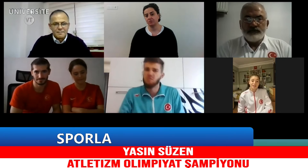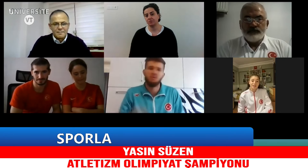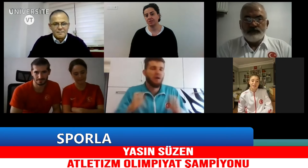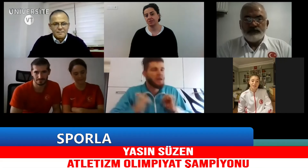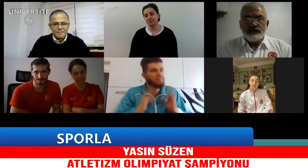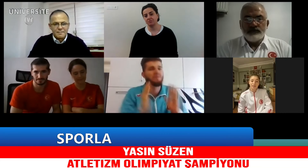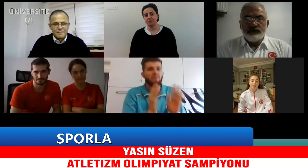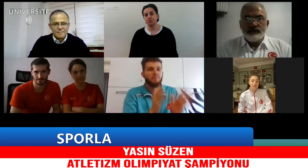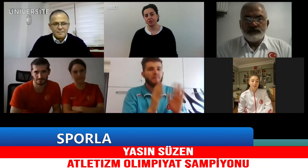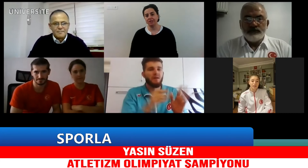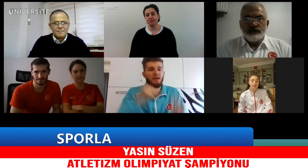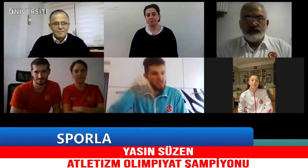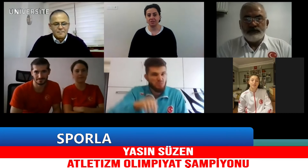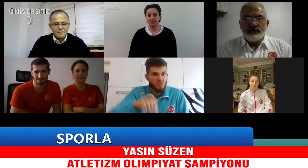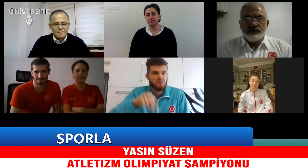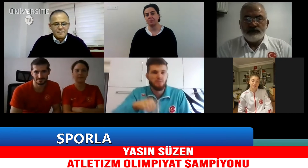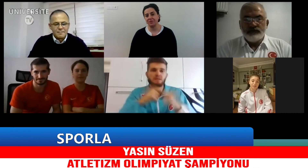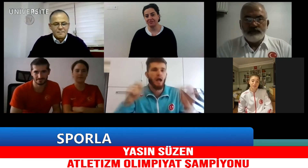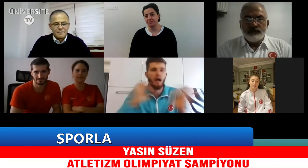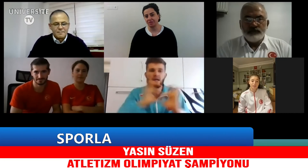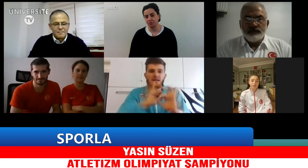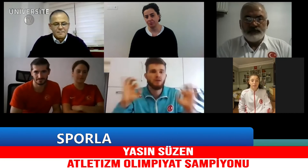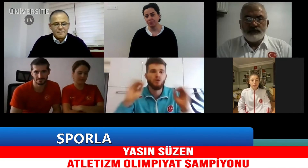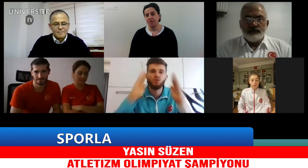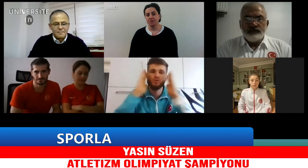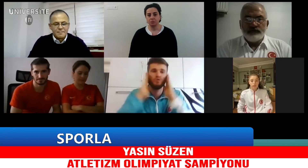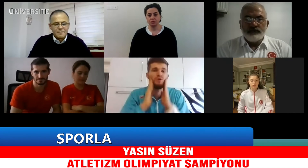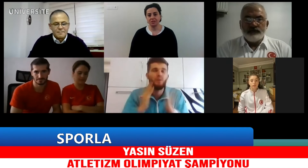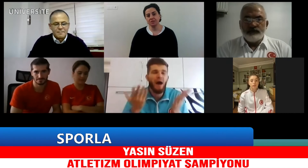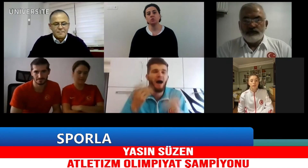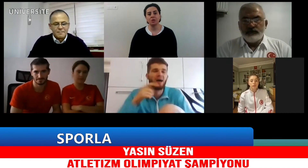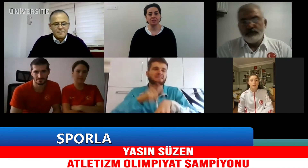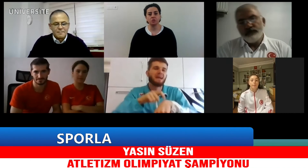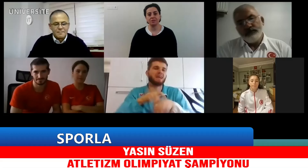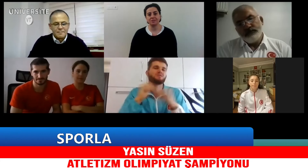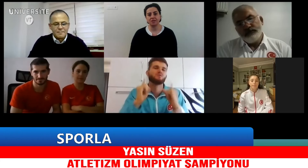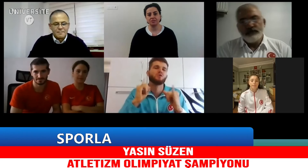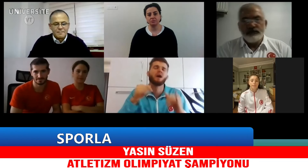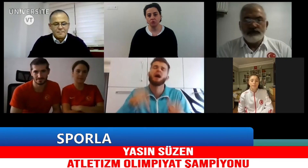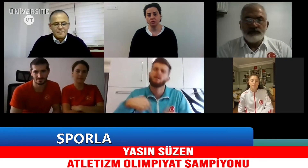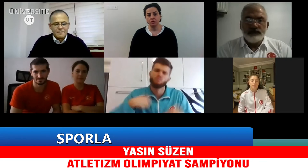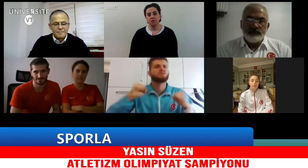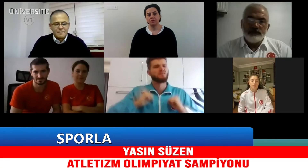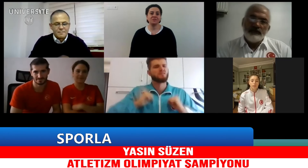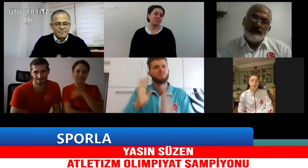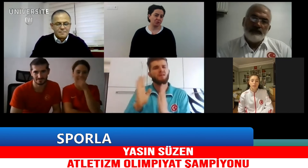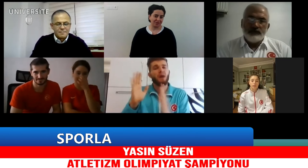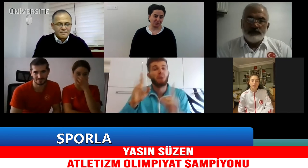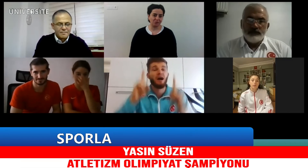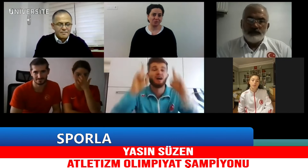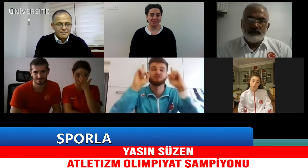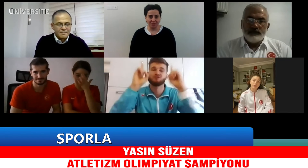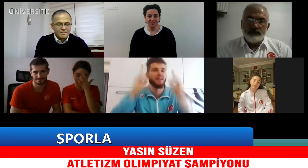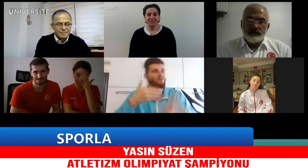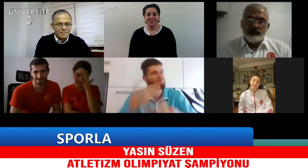o sakatlığıma yönelik antrenmanlar yapmaya devam ediyorum. Bu sene düzeldi. Şu an sakatlığım yok. Ama zaman